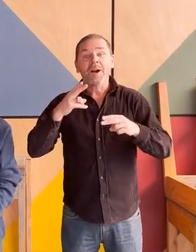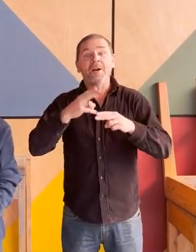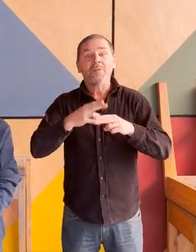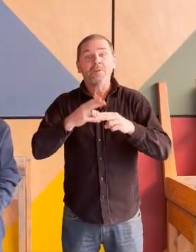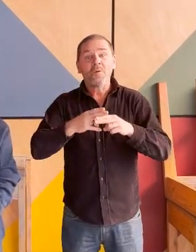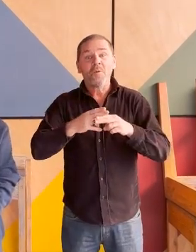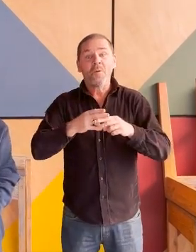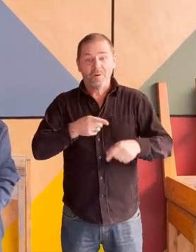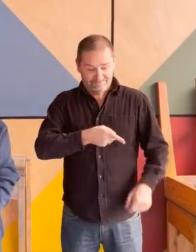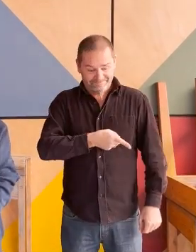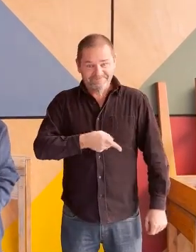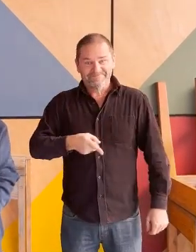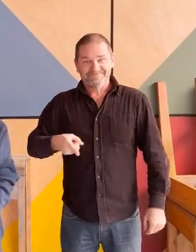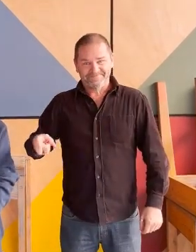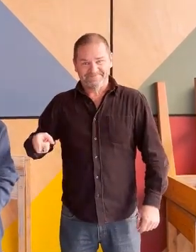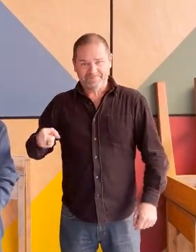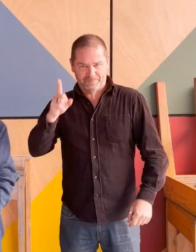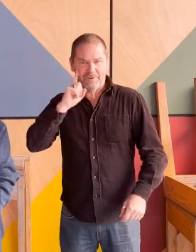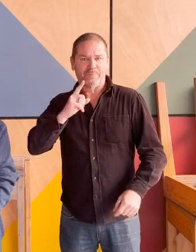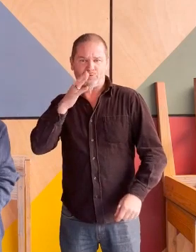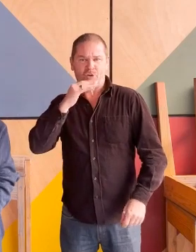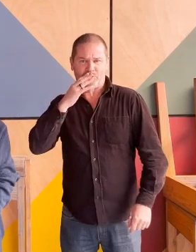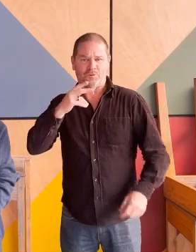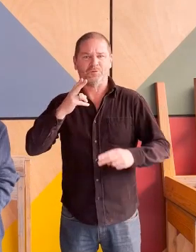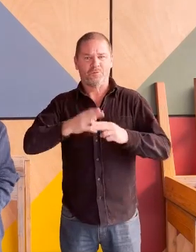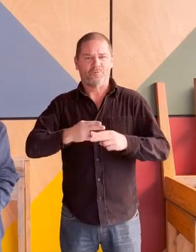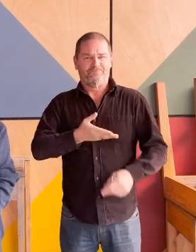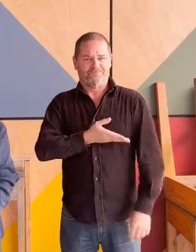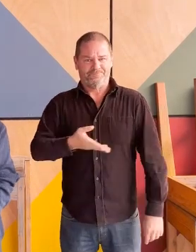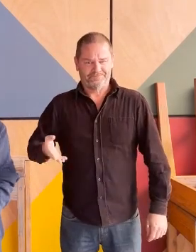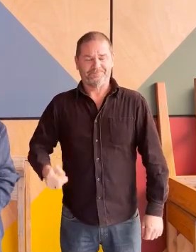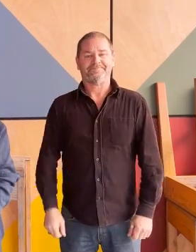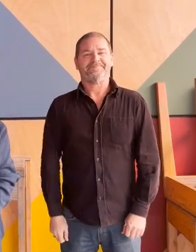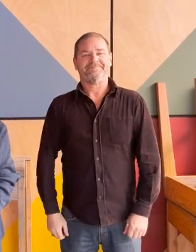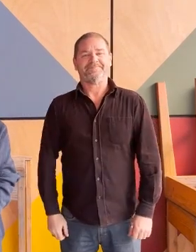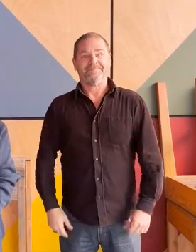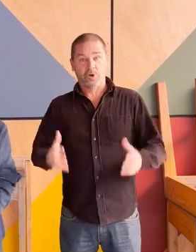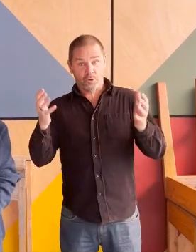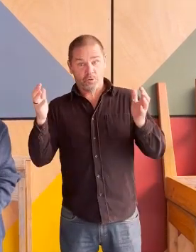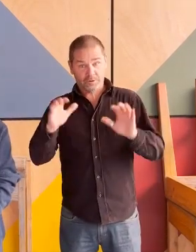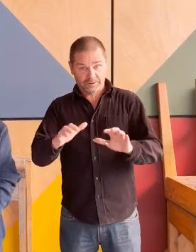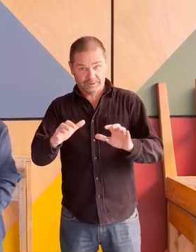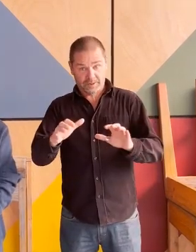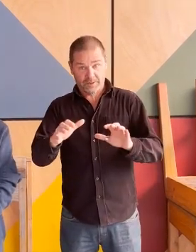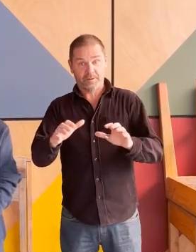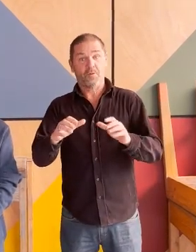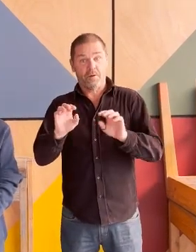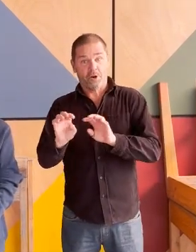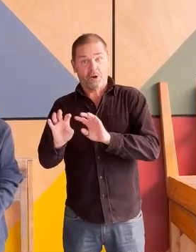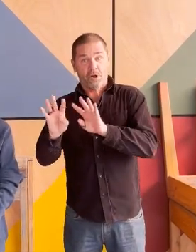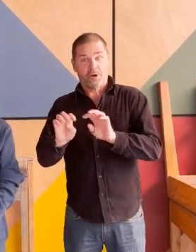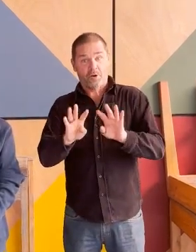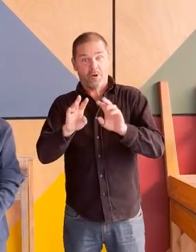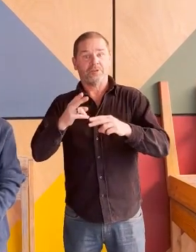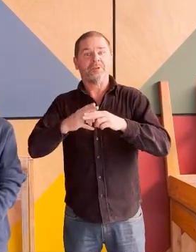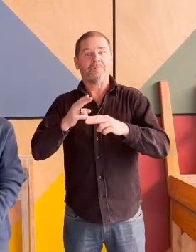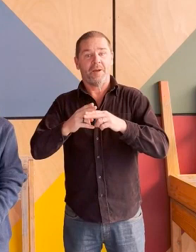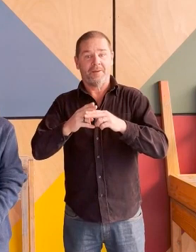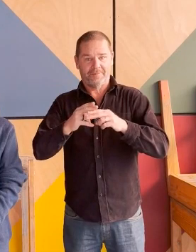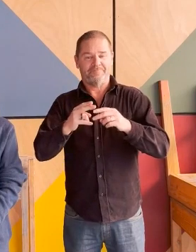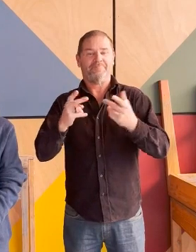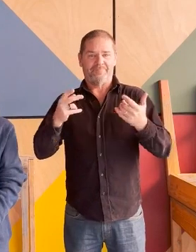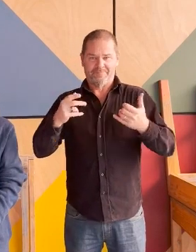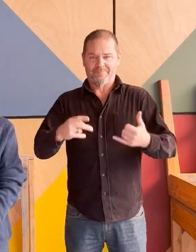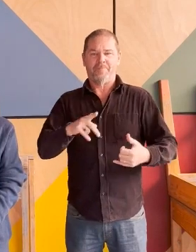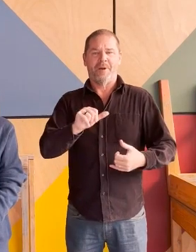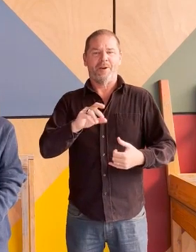l'Inamorata par la petite Pietà. Ce concert sera accompagné par le chœur Paloma Mon Cœur, qui